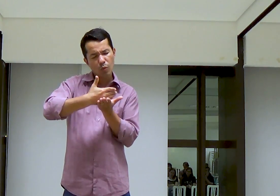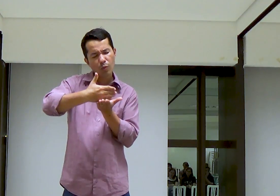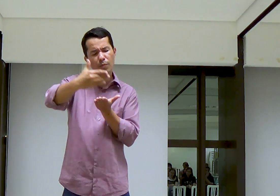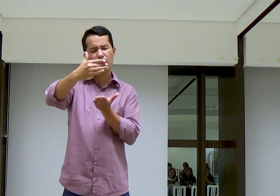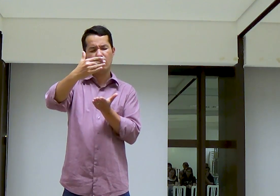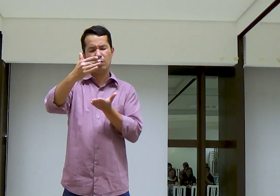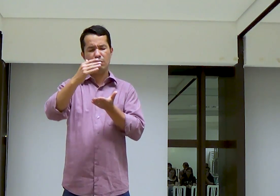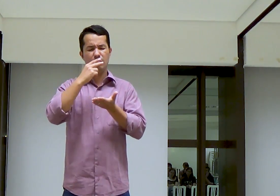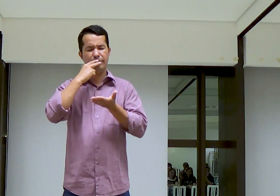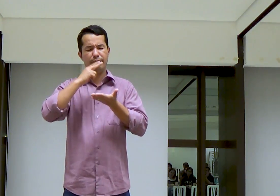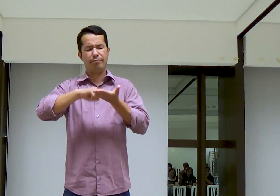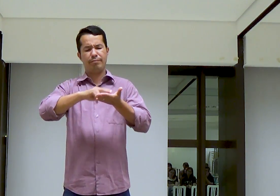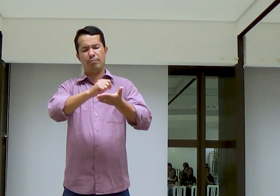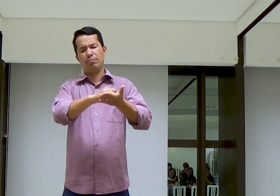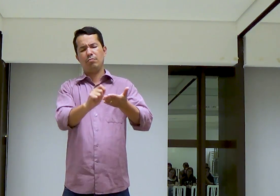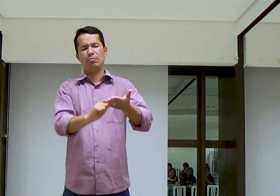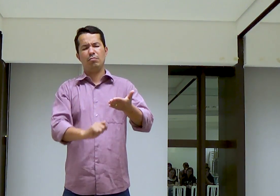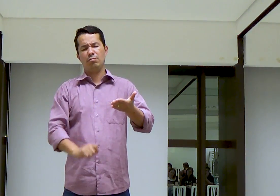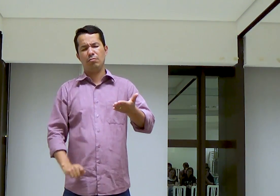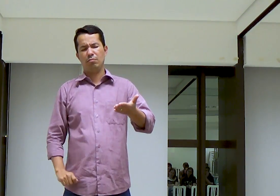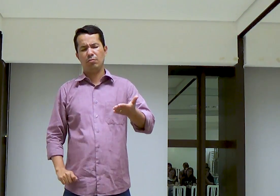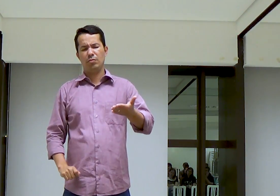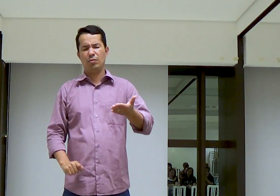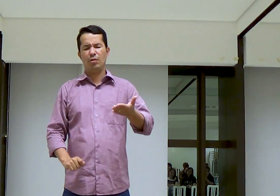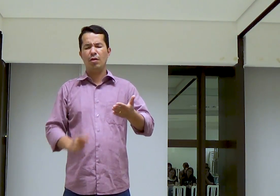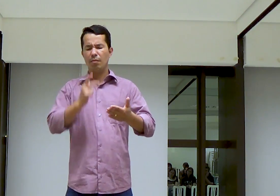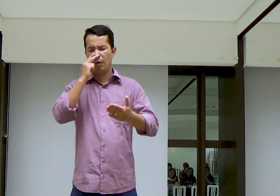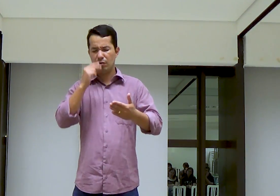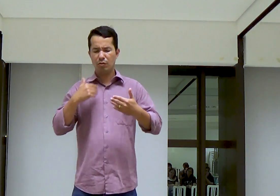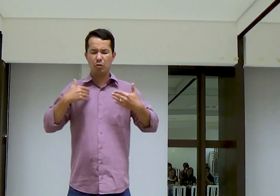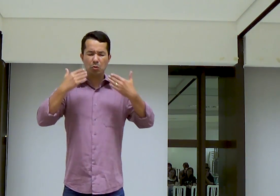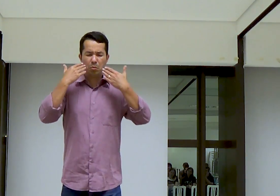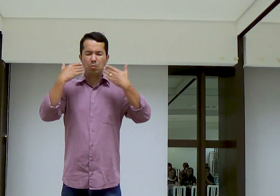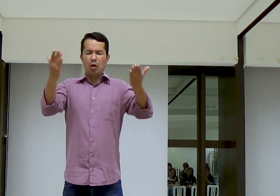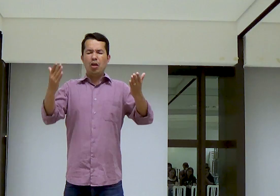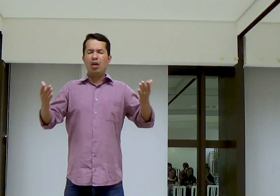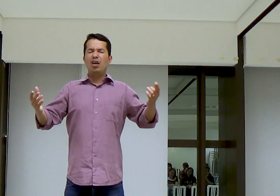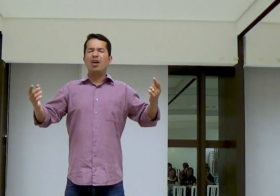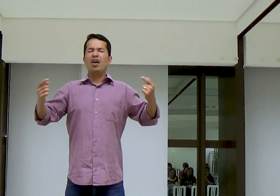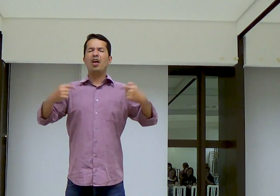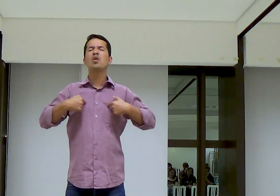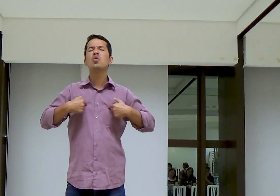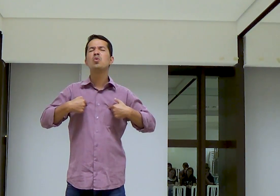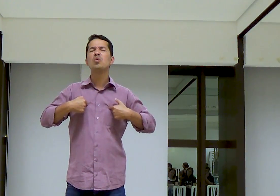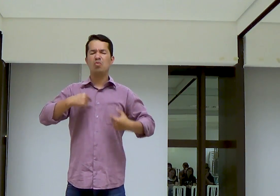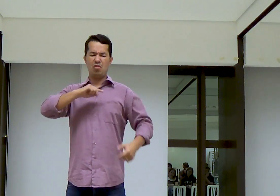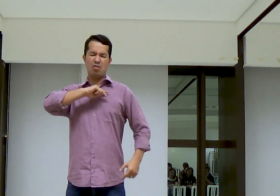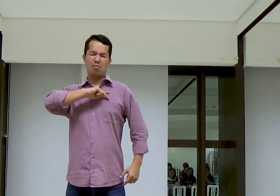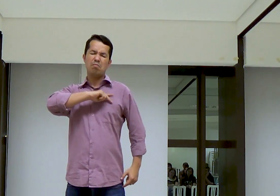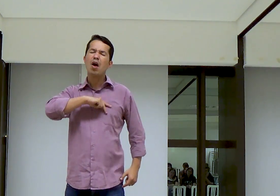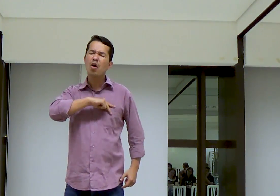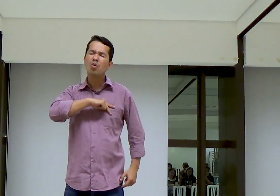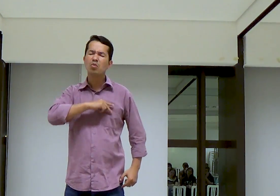Paulo começa essa carta escrevendo o quê? Eu,